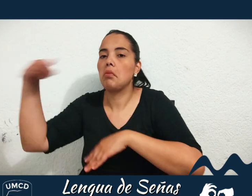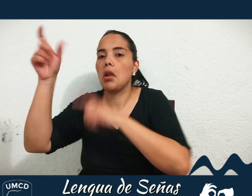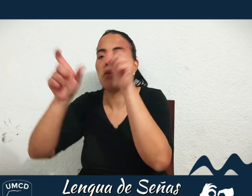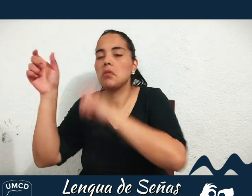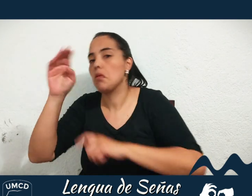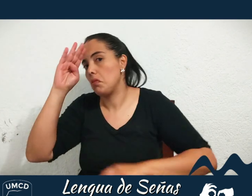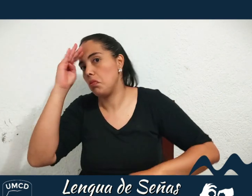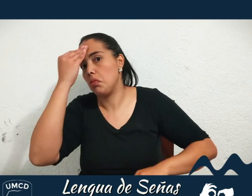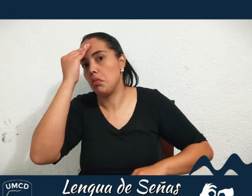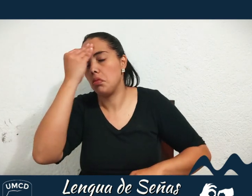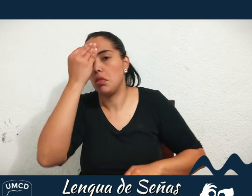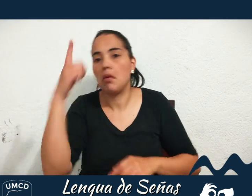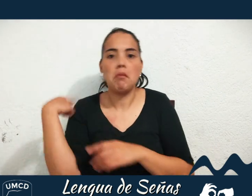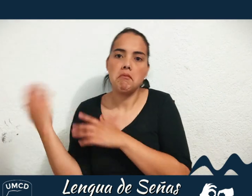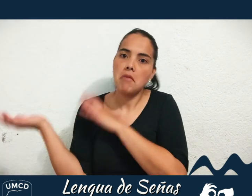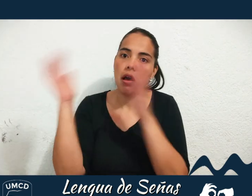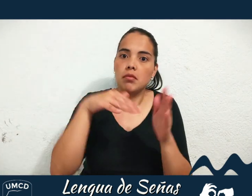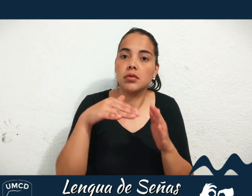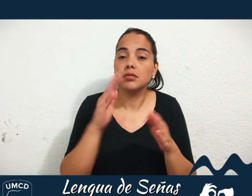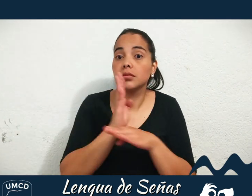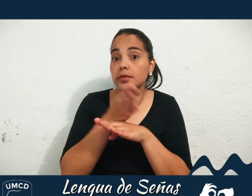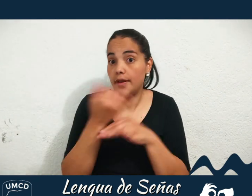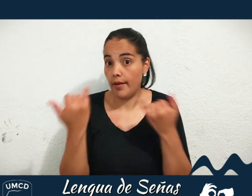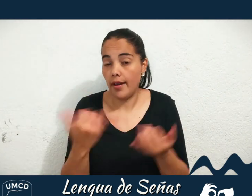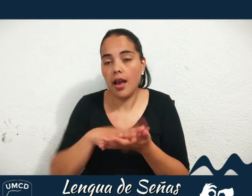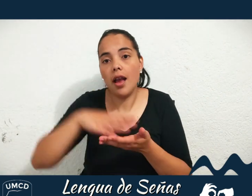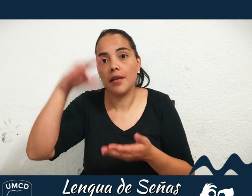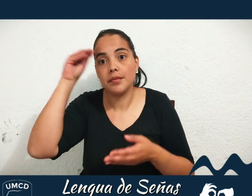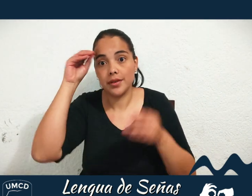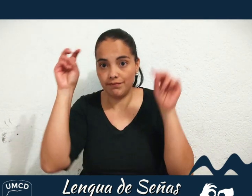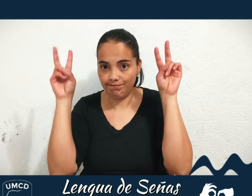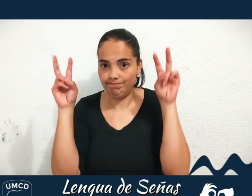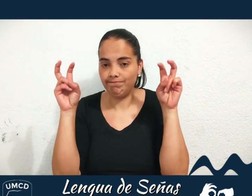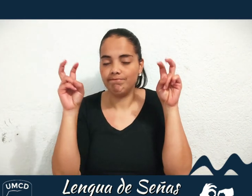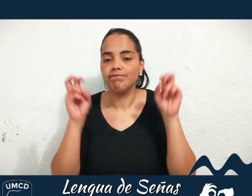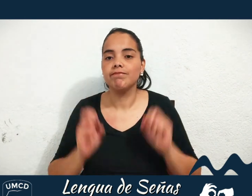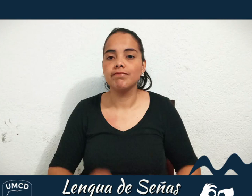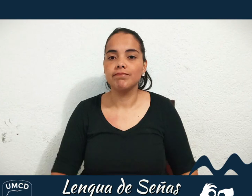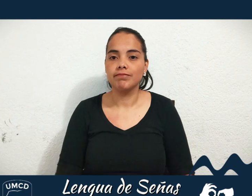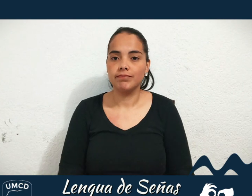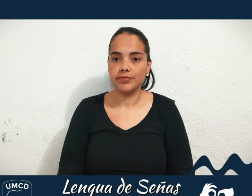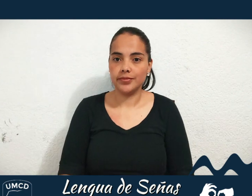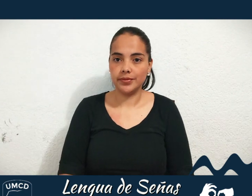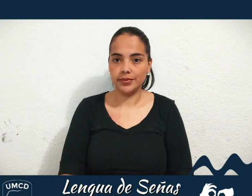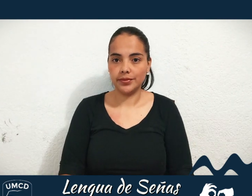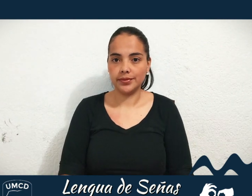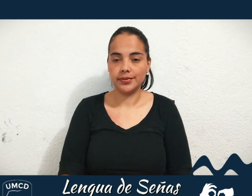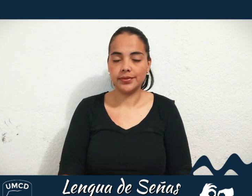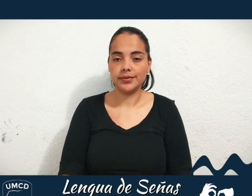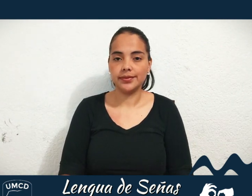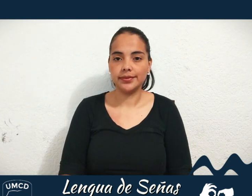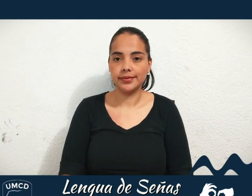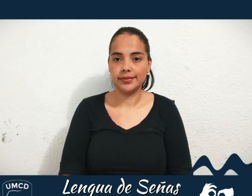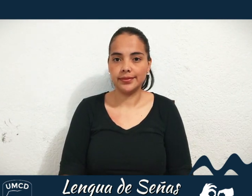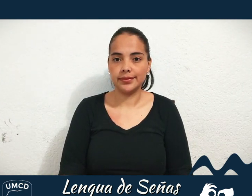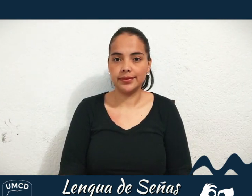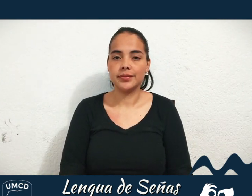para la conquista de la tierra prometida. Esta es nuestra lección de día aquí, en un momento con Dios.